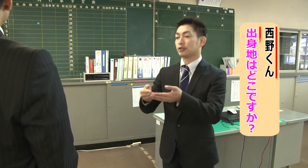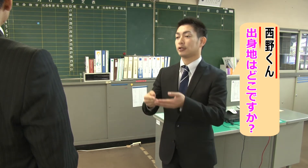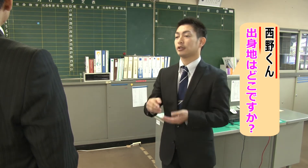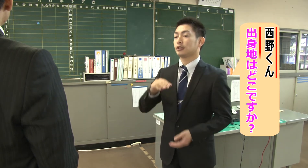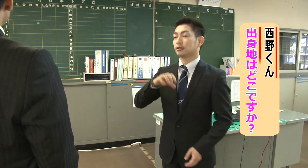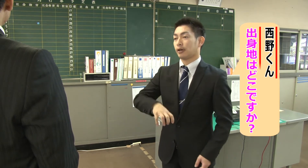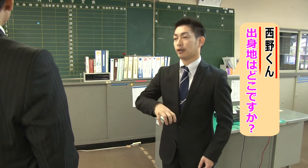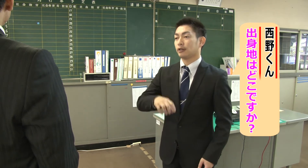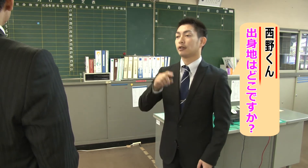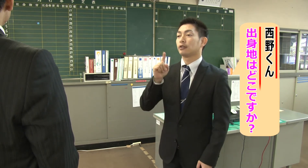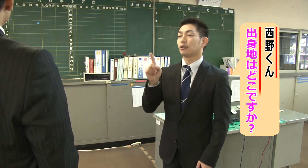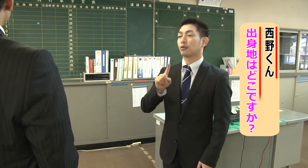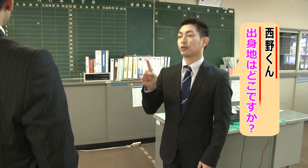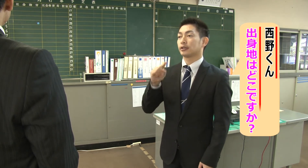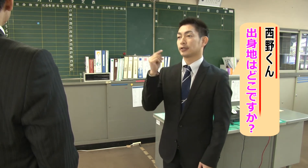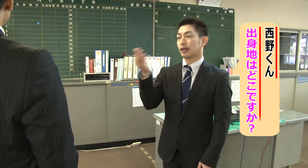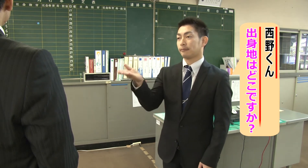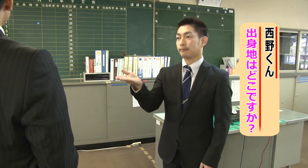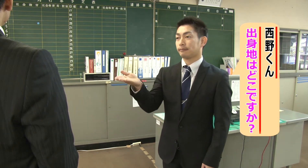身地はどこですか？